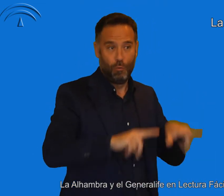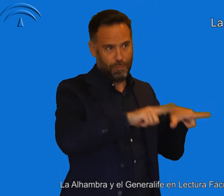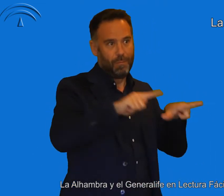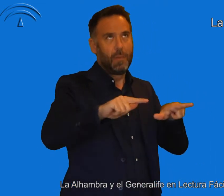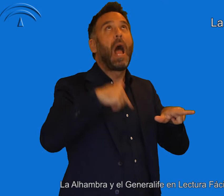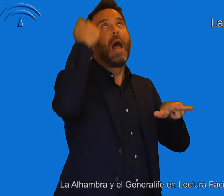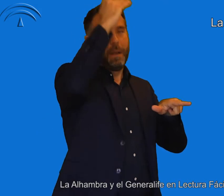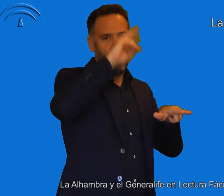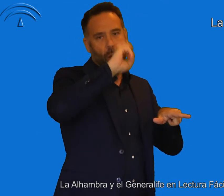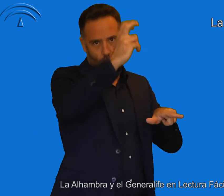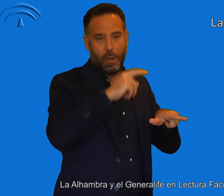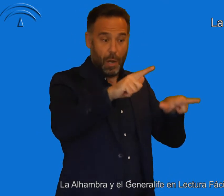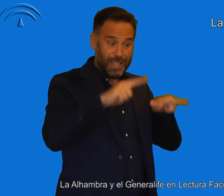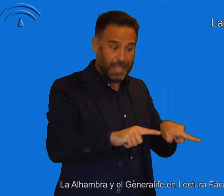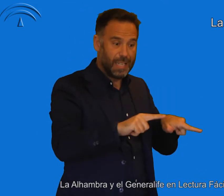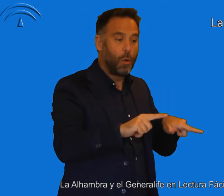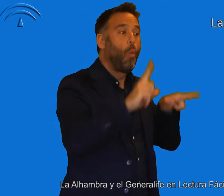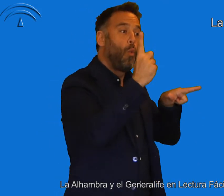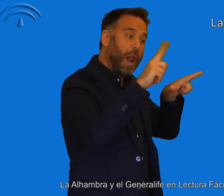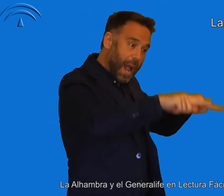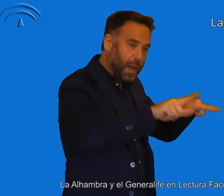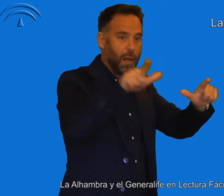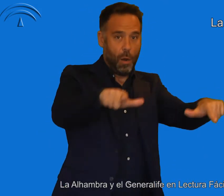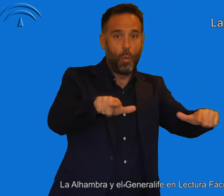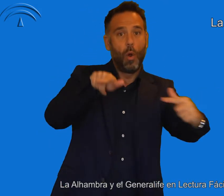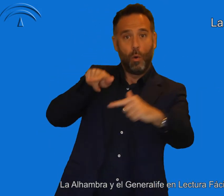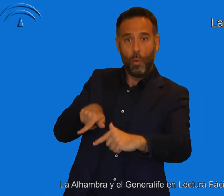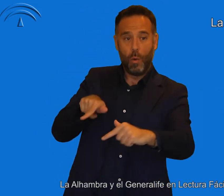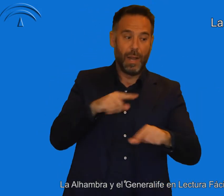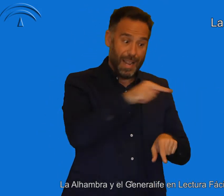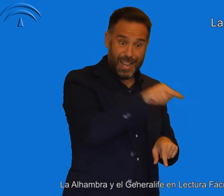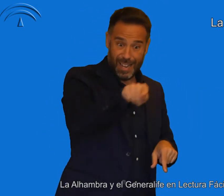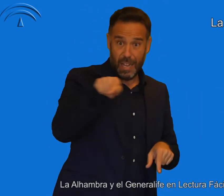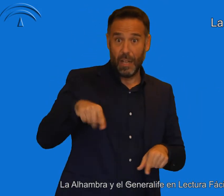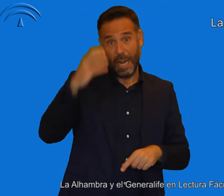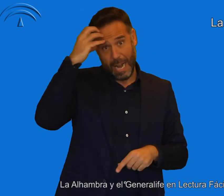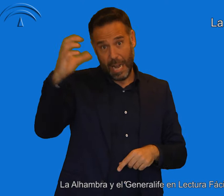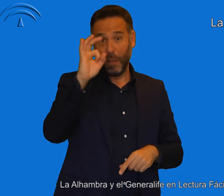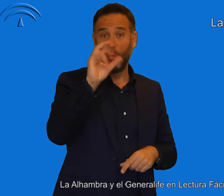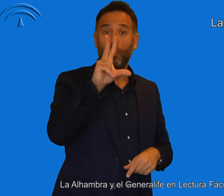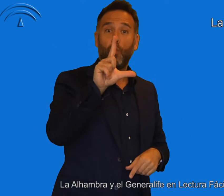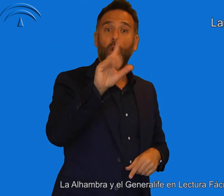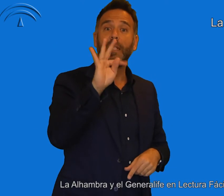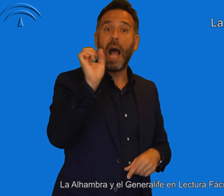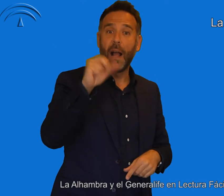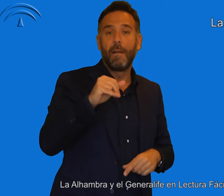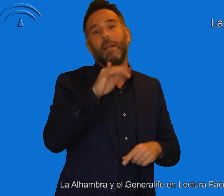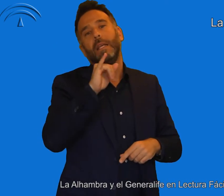del palacio están en la planta baja, una en cada lado del patio. En ellas, el sultán y